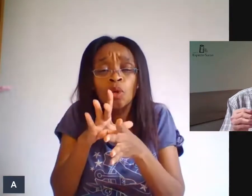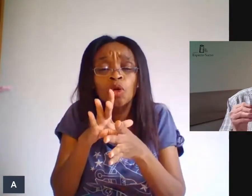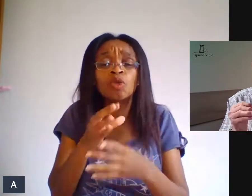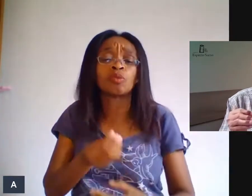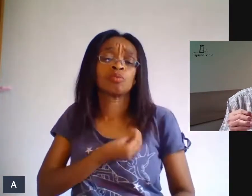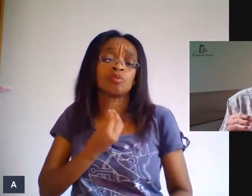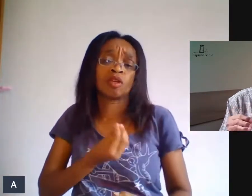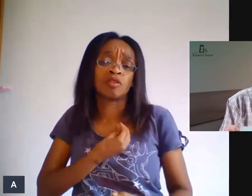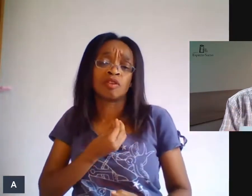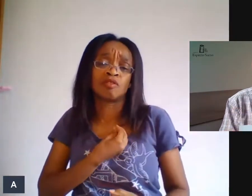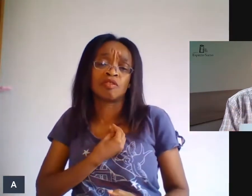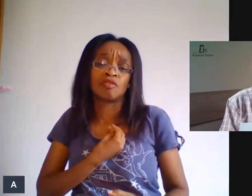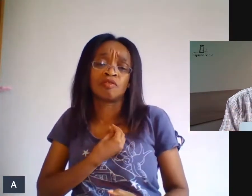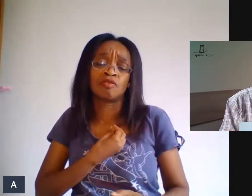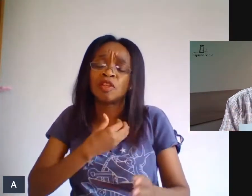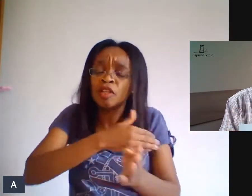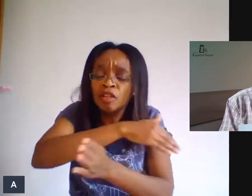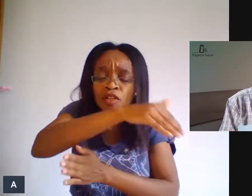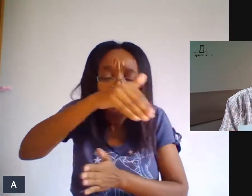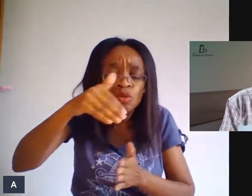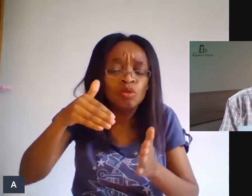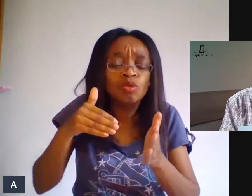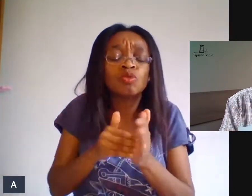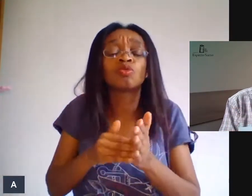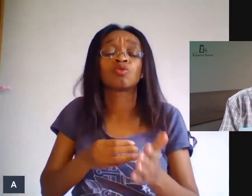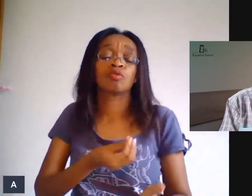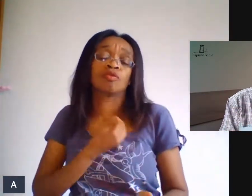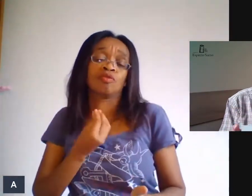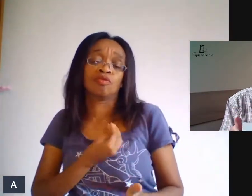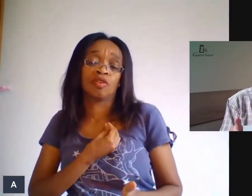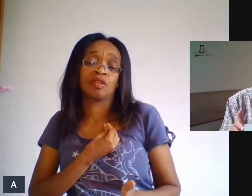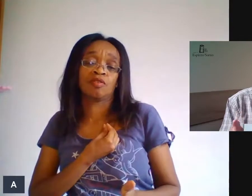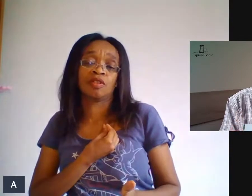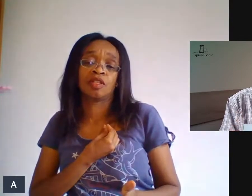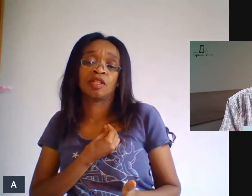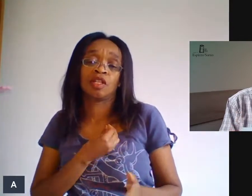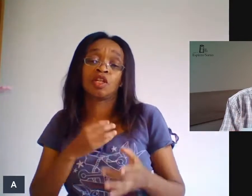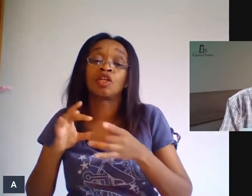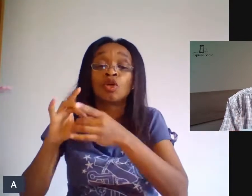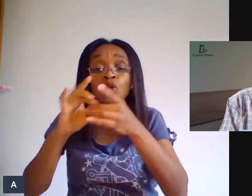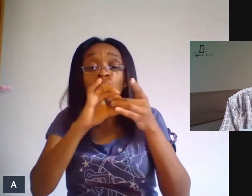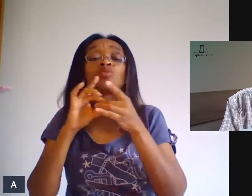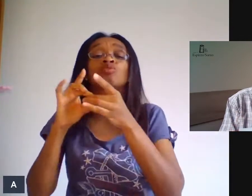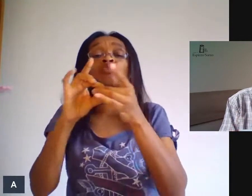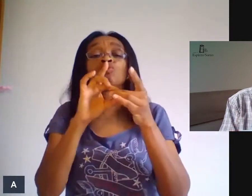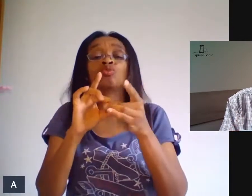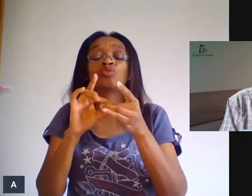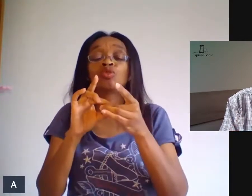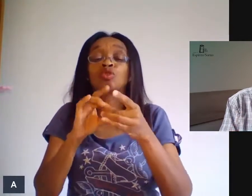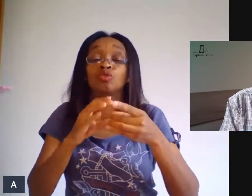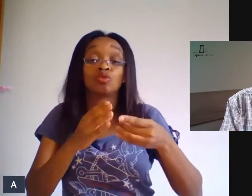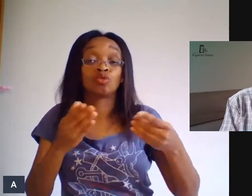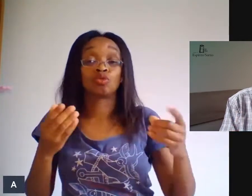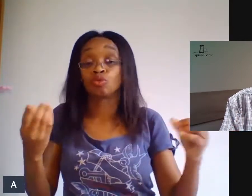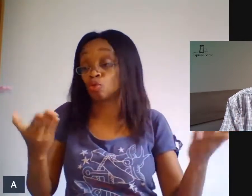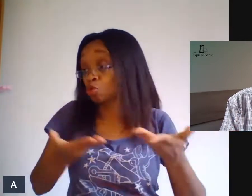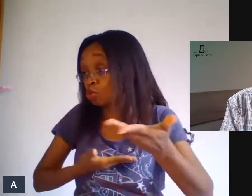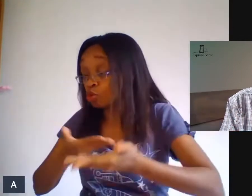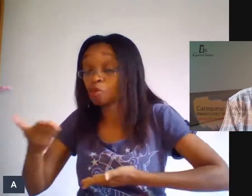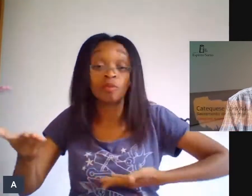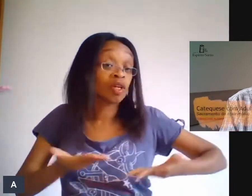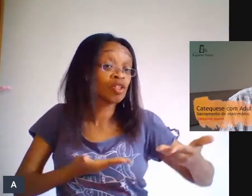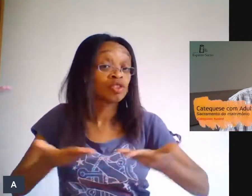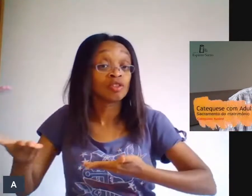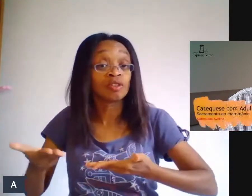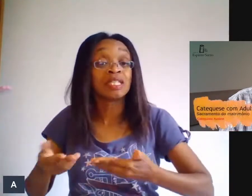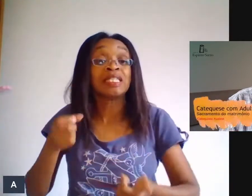o resto de suas vidas, na companhia um do outro. Se existe verdadeiro amor